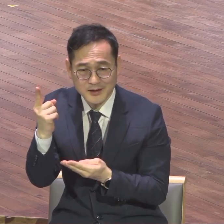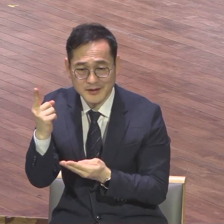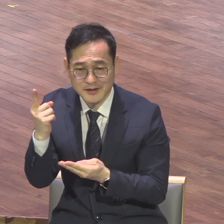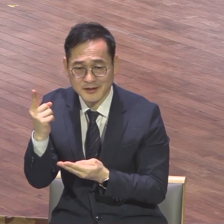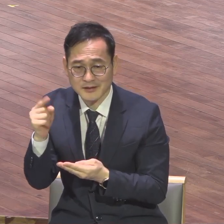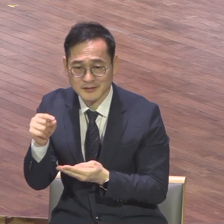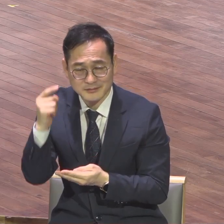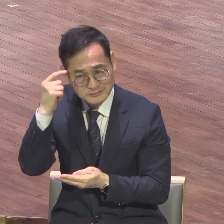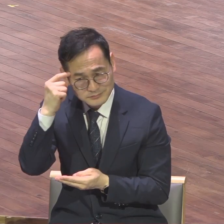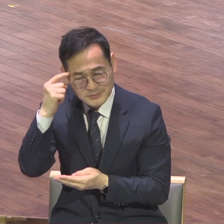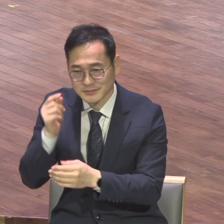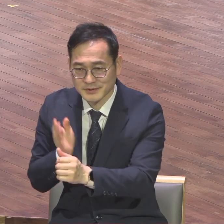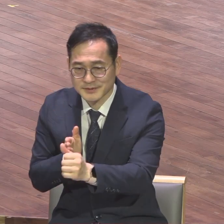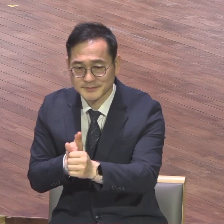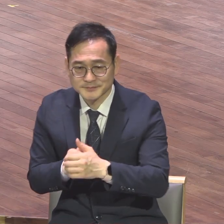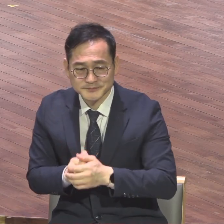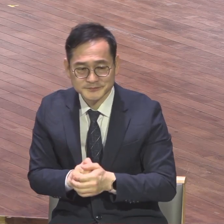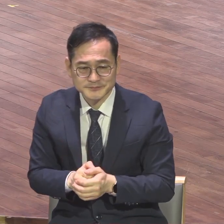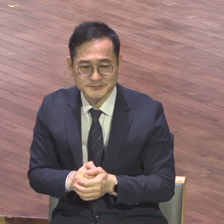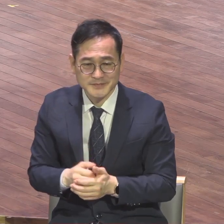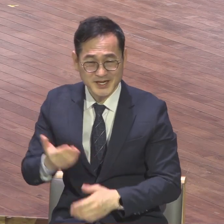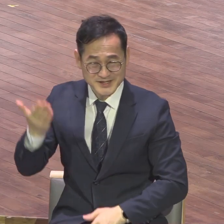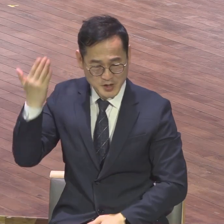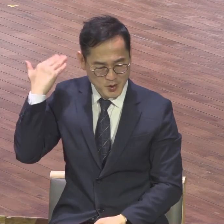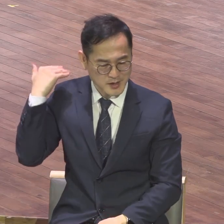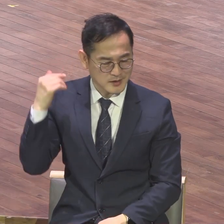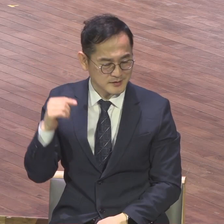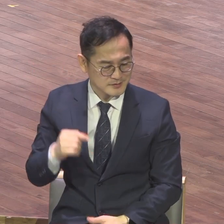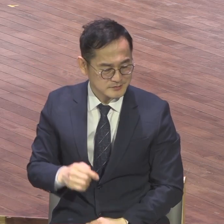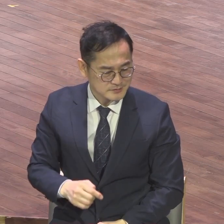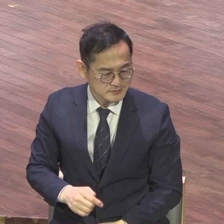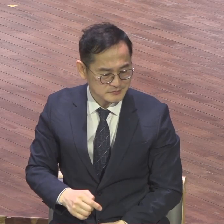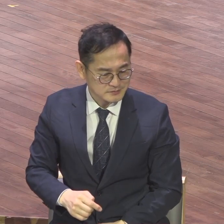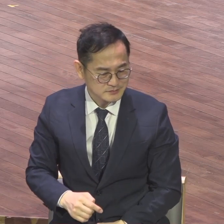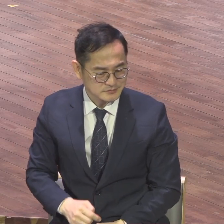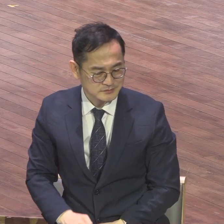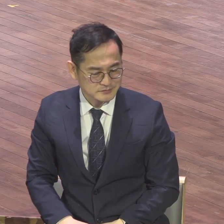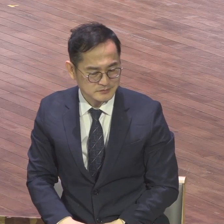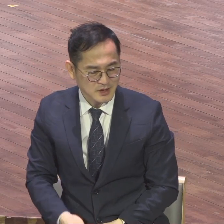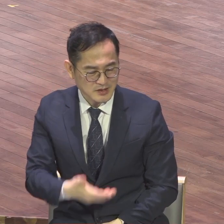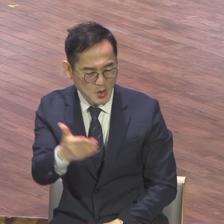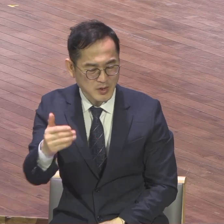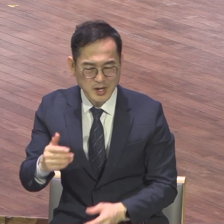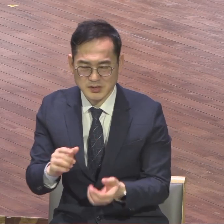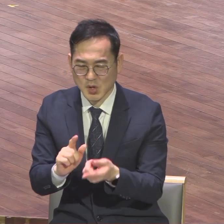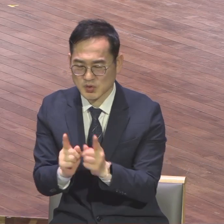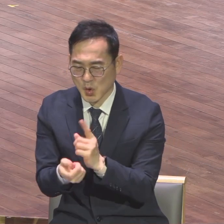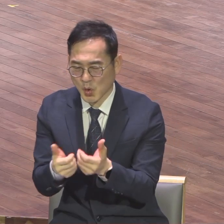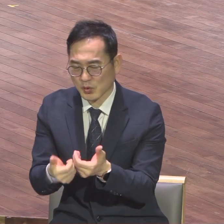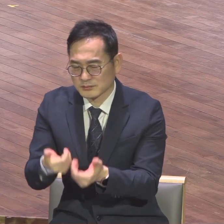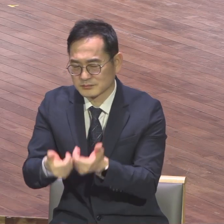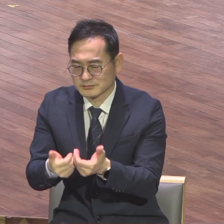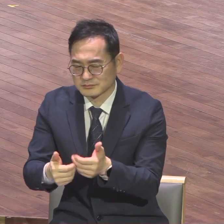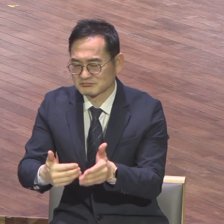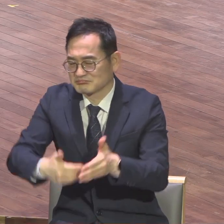2장 13절에 이제는 전에 멀리 있던 너희가 그리스도 예수 안에서 그리스도 피로